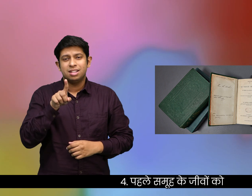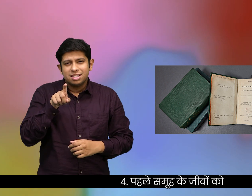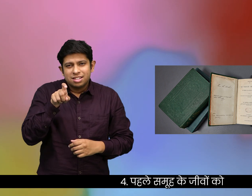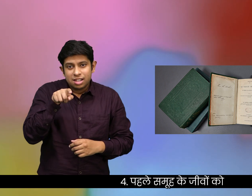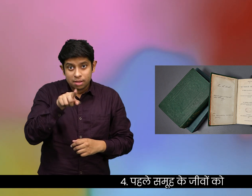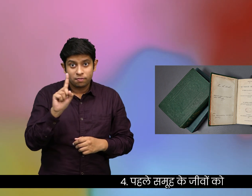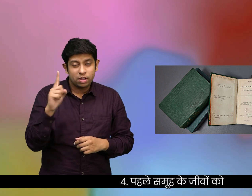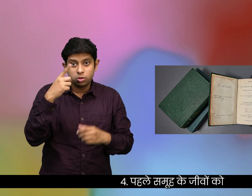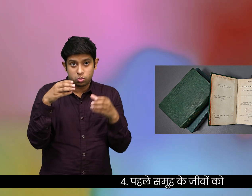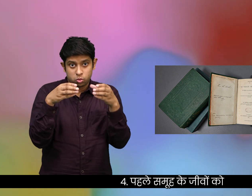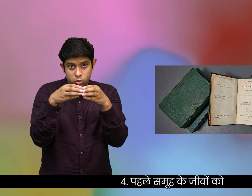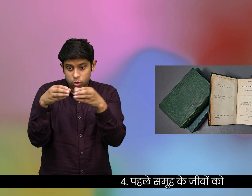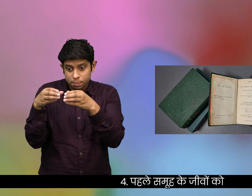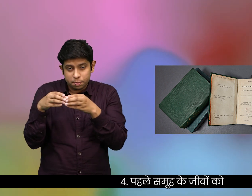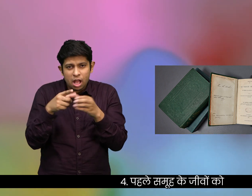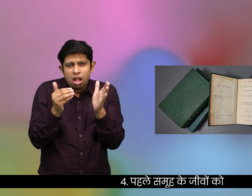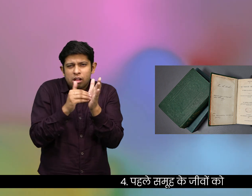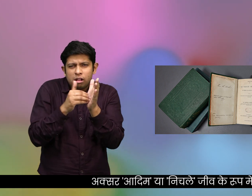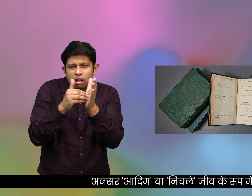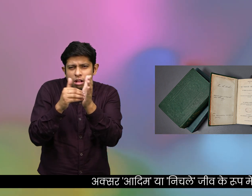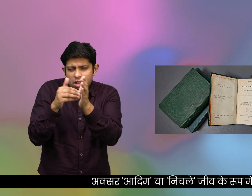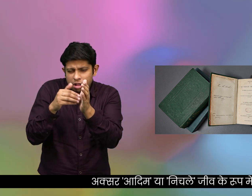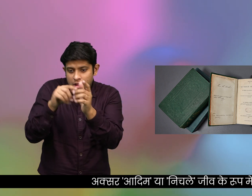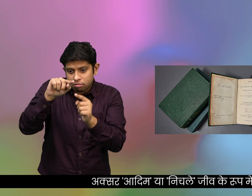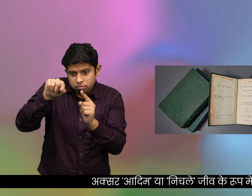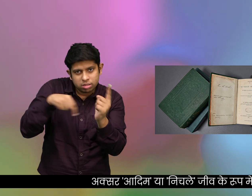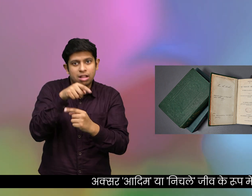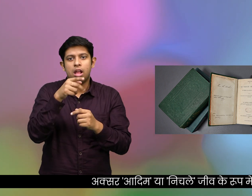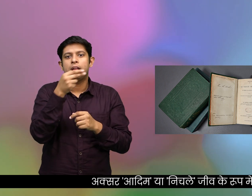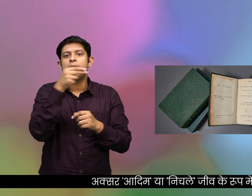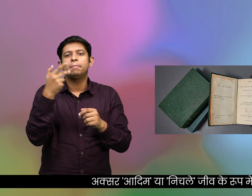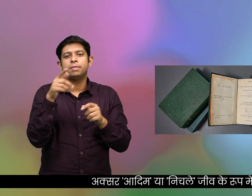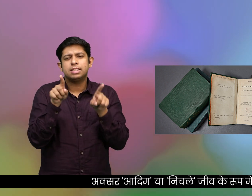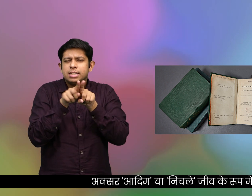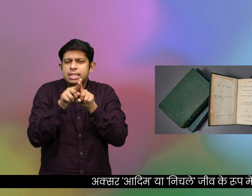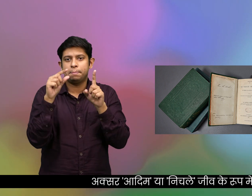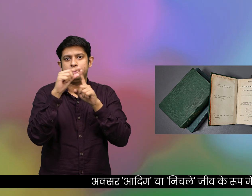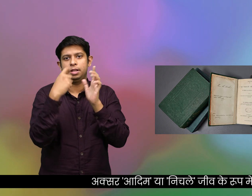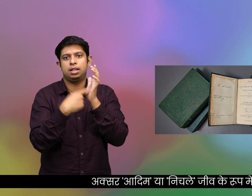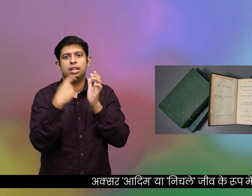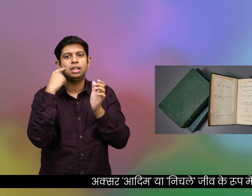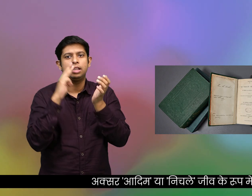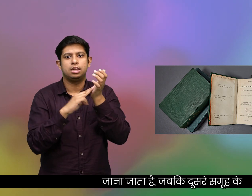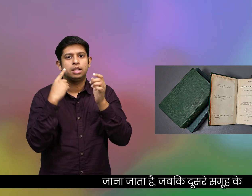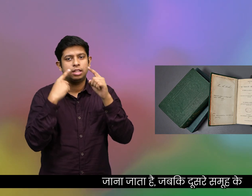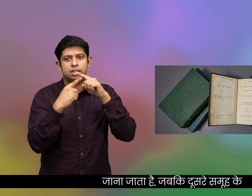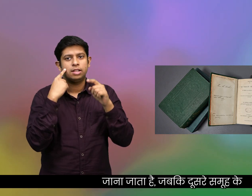चौथा, पहले समूह के जीवों को अक्सर आदिम या निचले जीव के रूप में जाना जाता